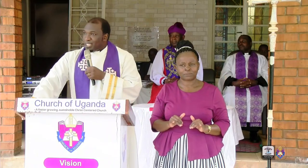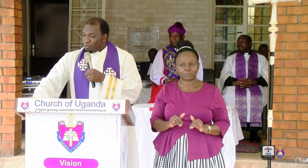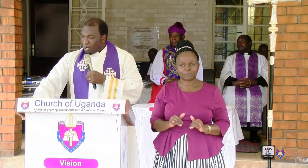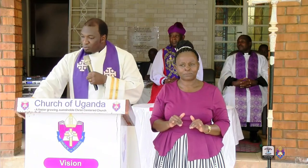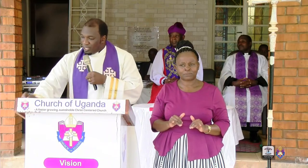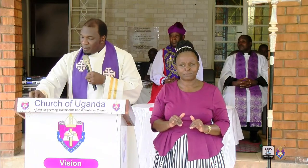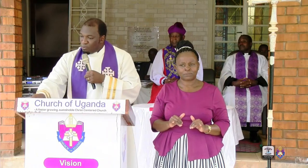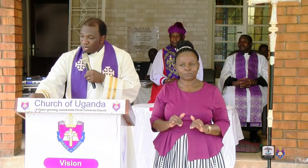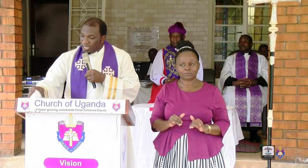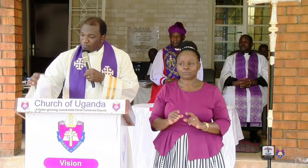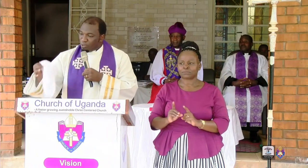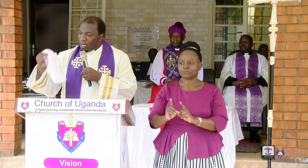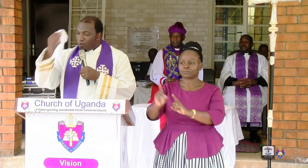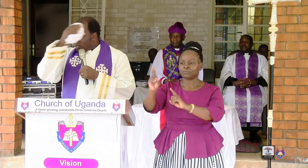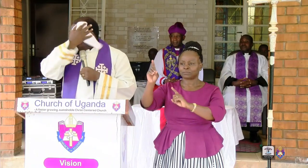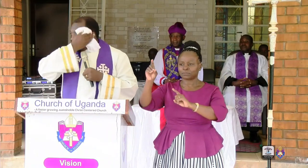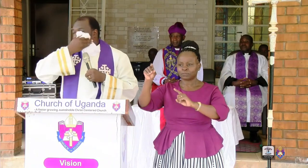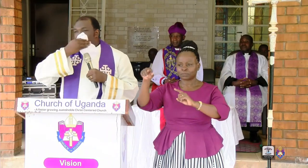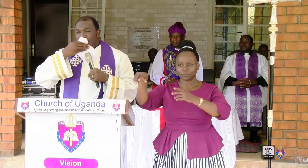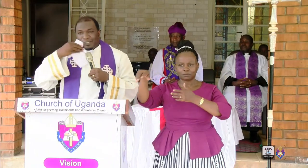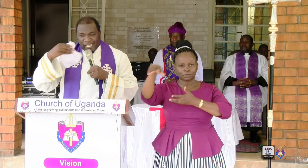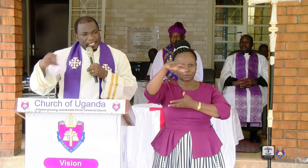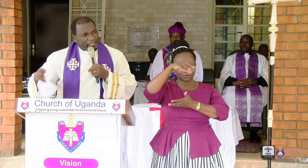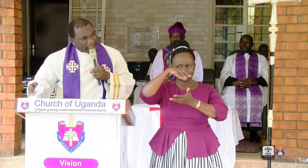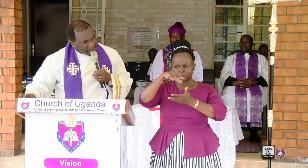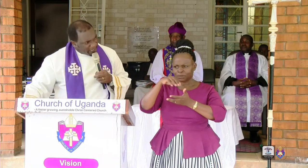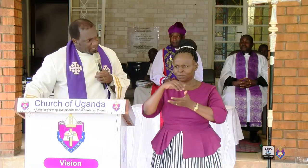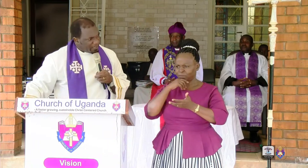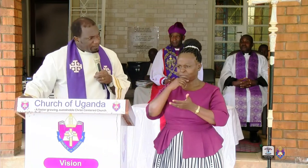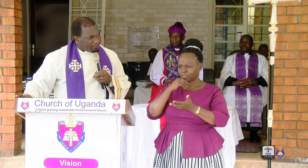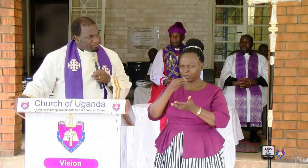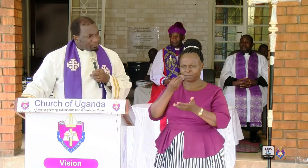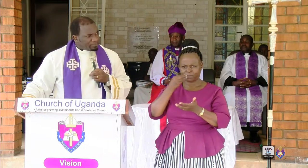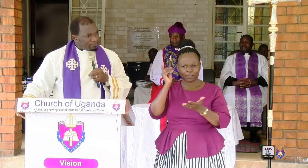Haba higi nizu ya ndoza baunga na mukao. Nzaji ya lidechi.